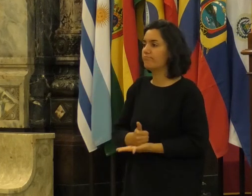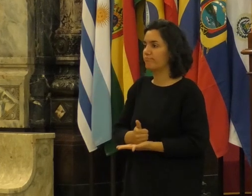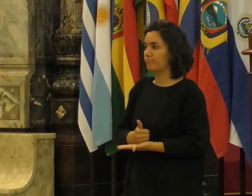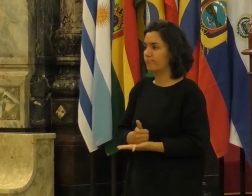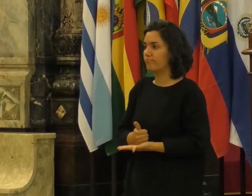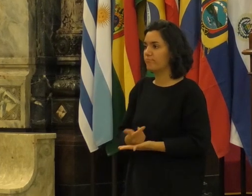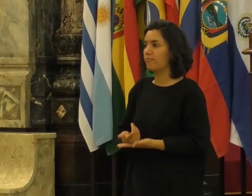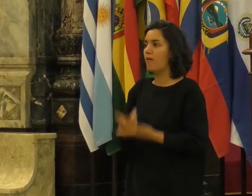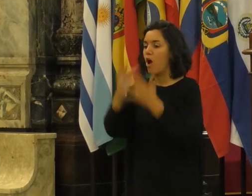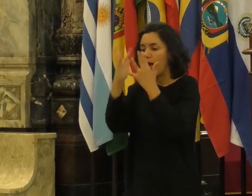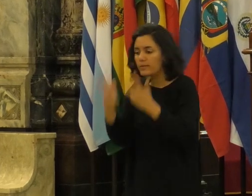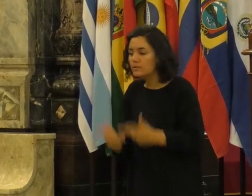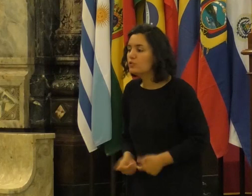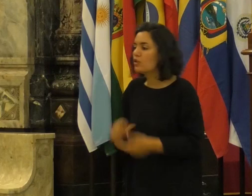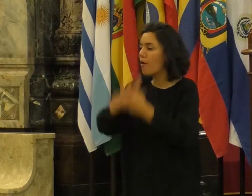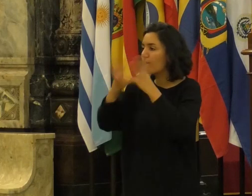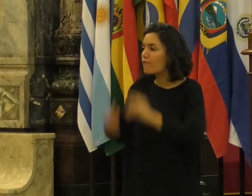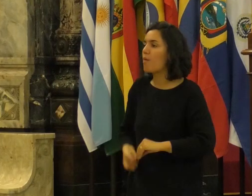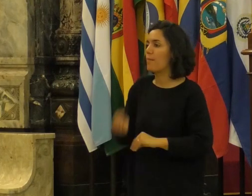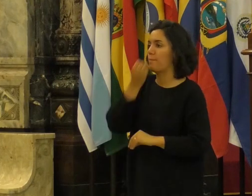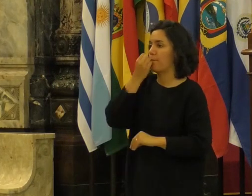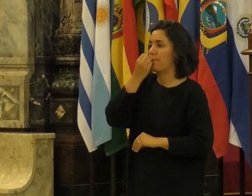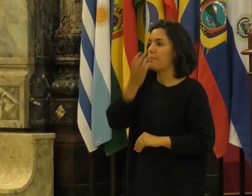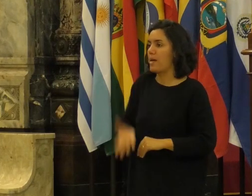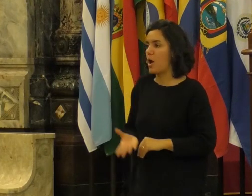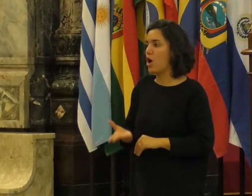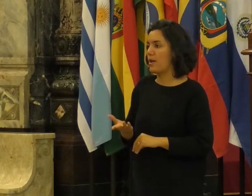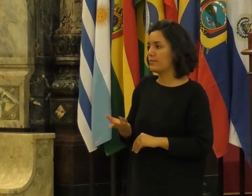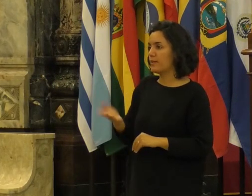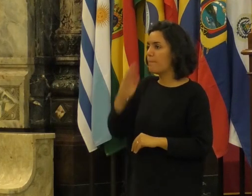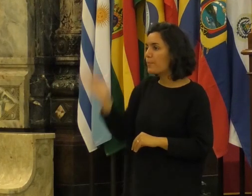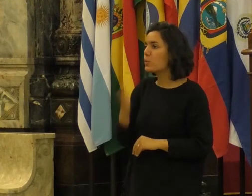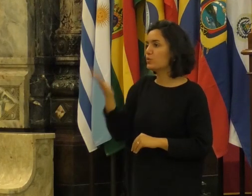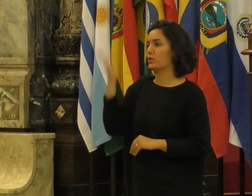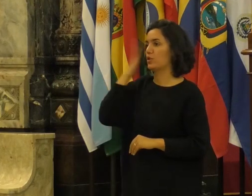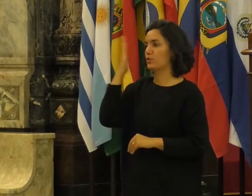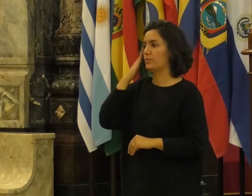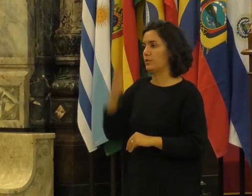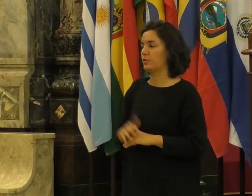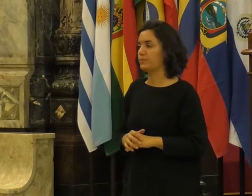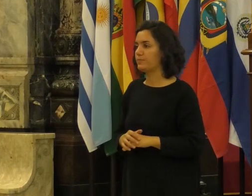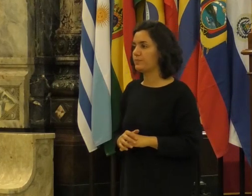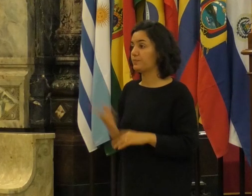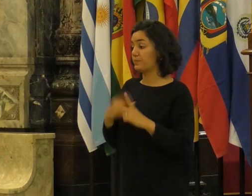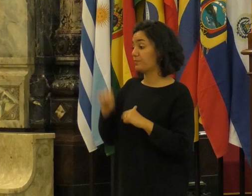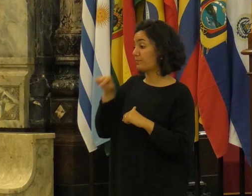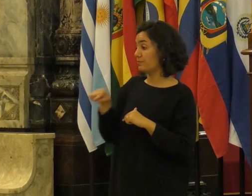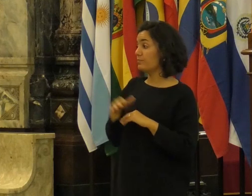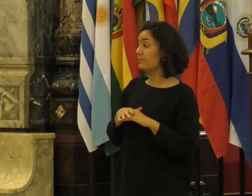en el diseño de mejores formas de producción del conocimiento. En este sentido,